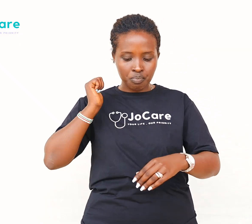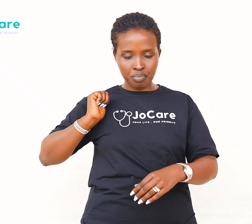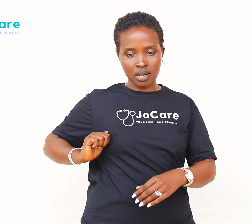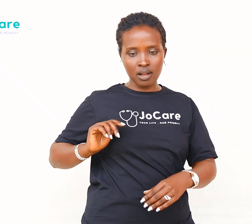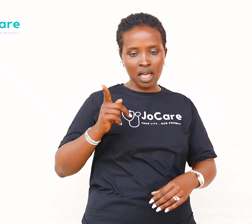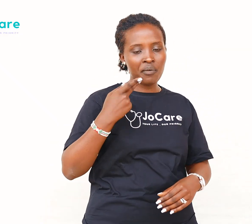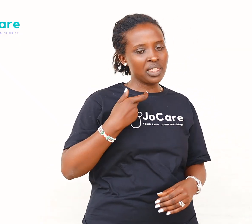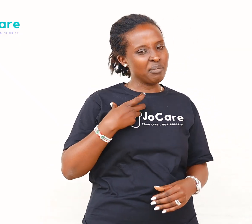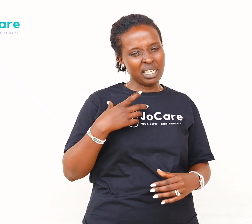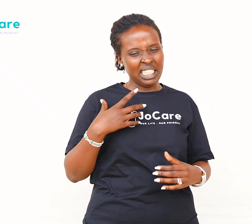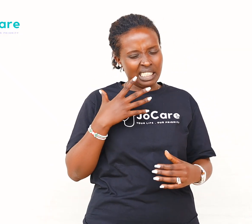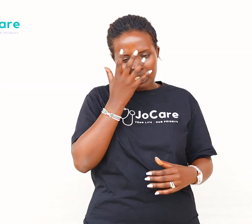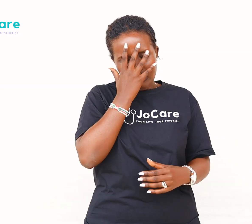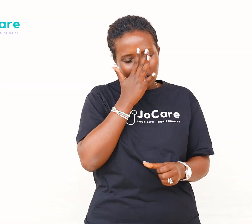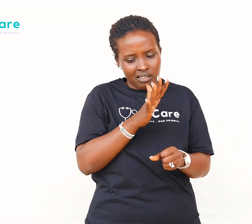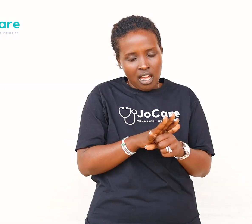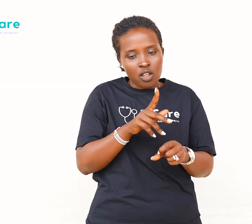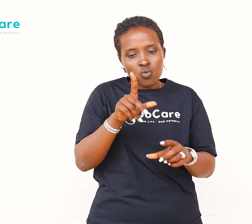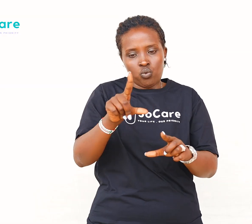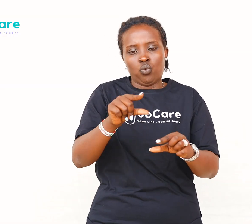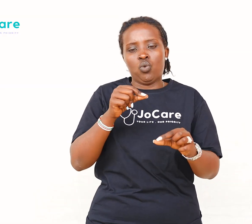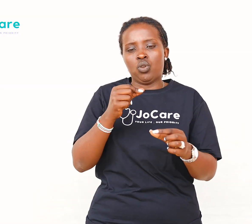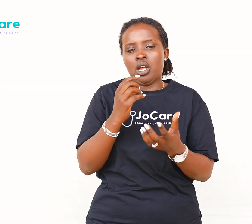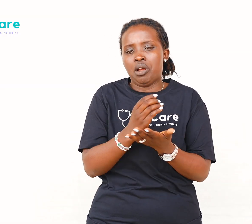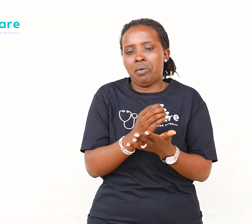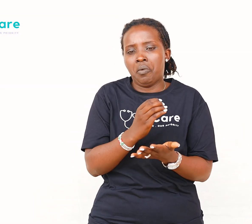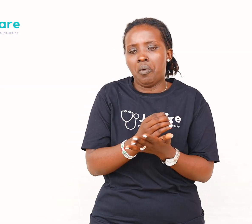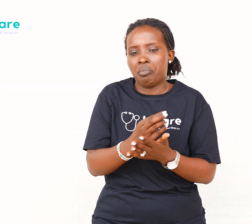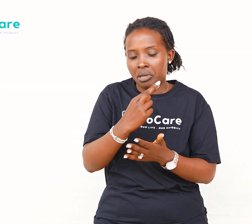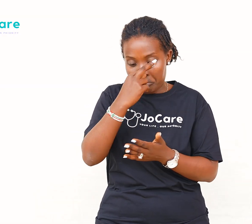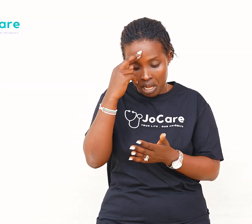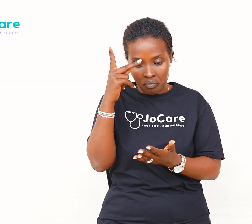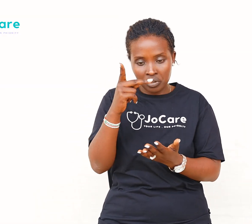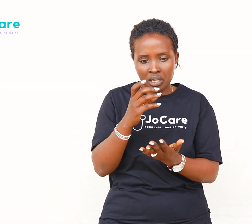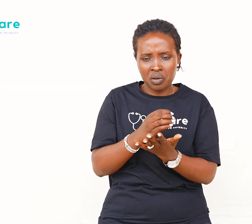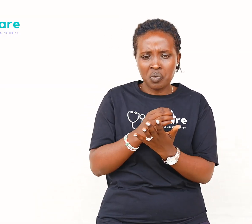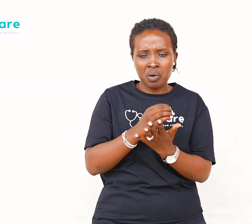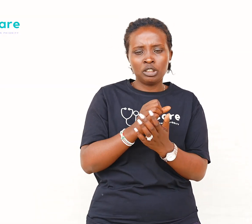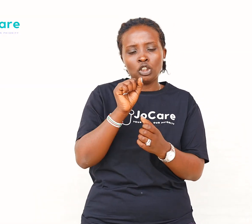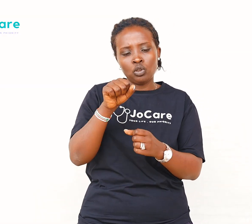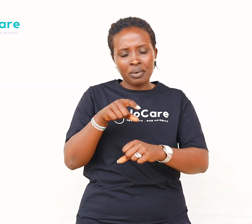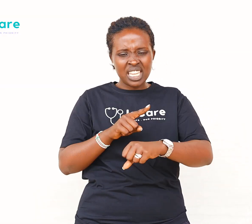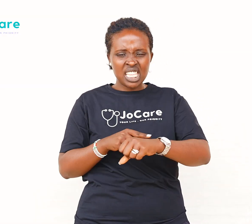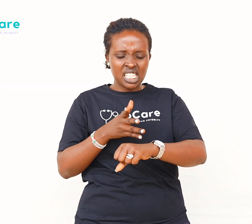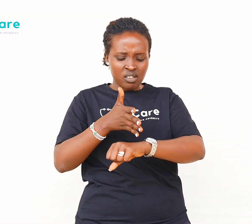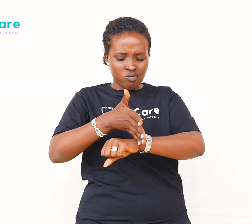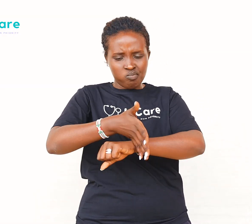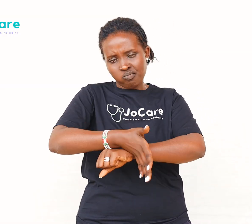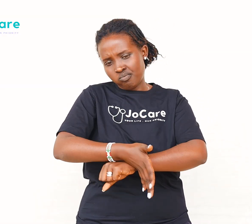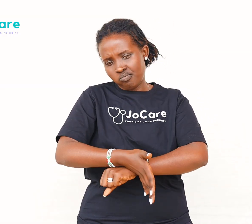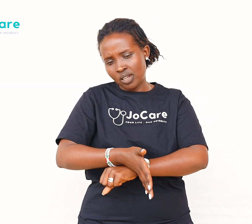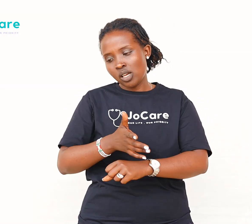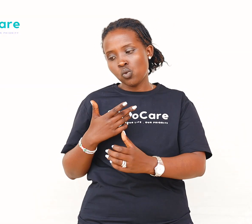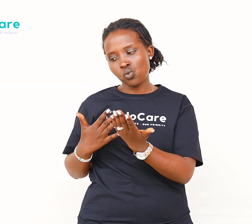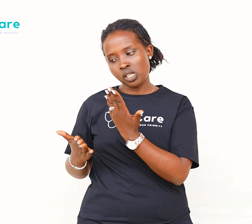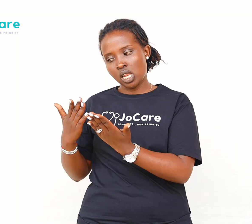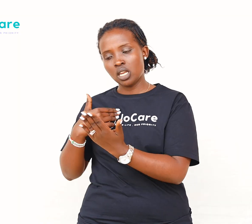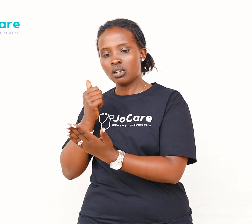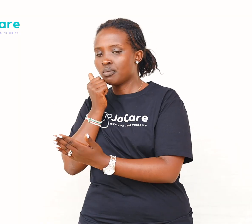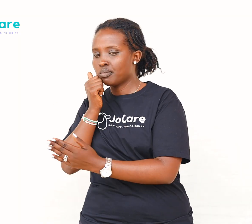utisanzuye, Yego. ugahitamo gukoresha agakombe, kubera ko gashobora kumara gashobora gufata igihe kinini ugereranyije na kotegisi. Yego. Cyangwa